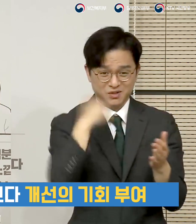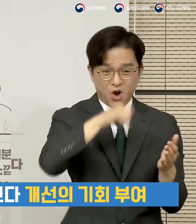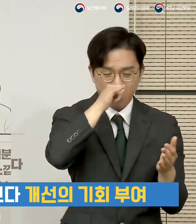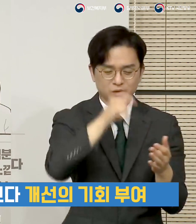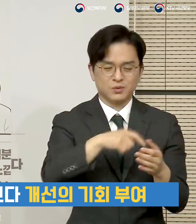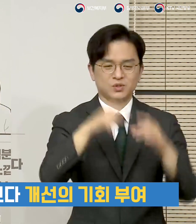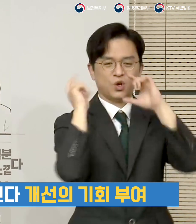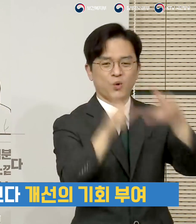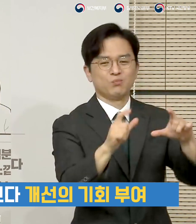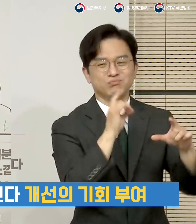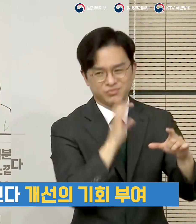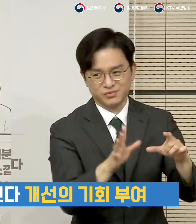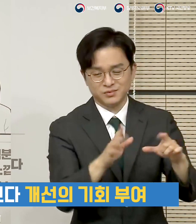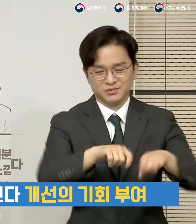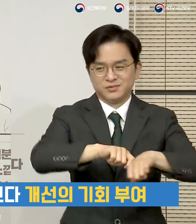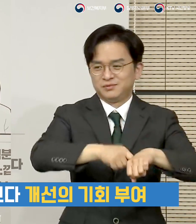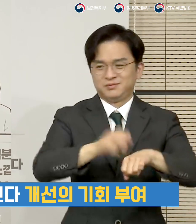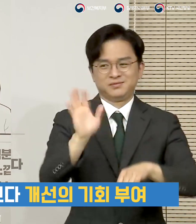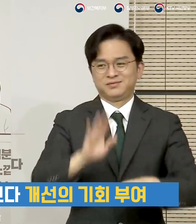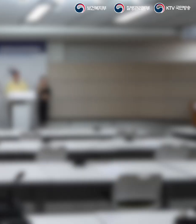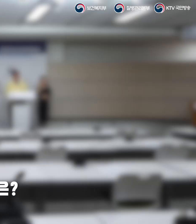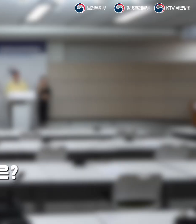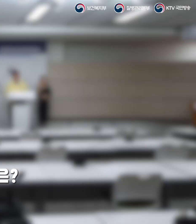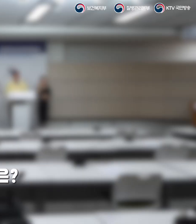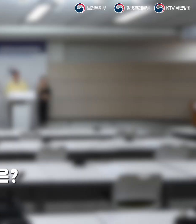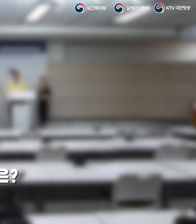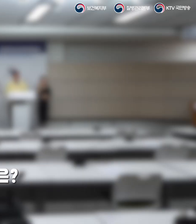계도를 하겠다는 그런 의미로 이해하시면 될 것 같습니다.